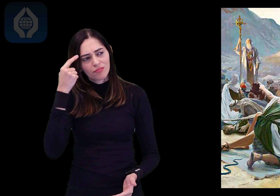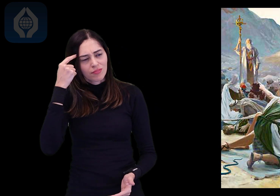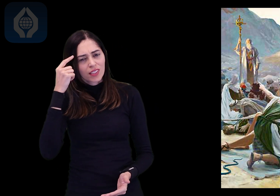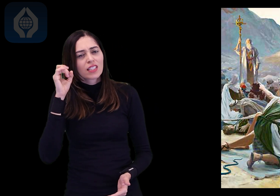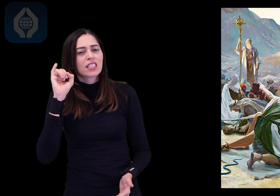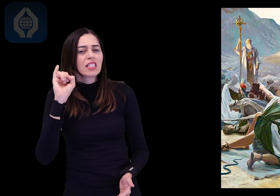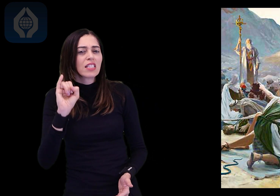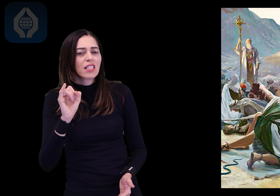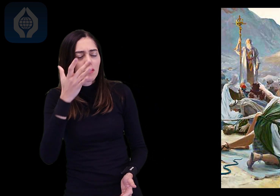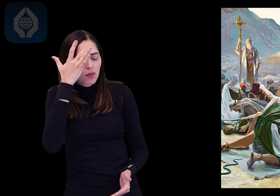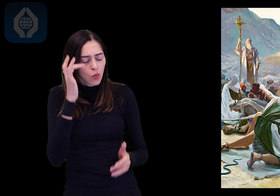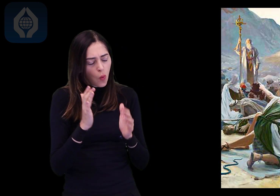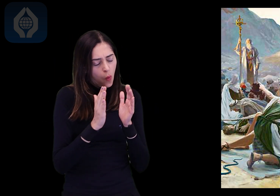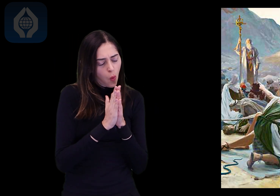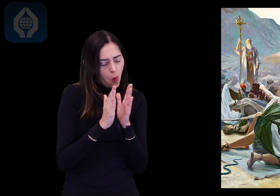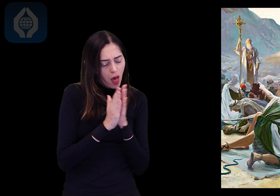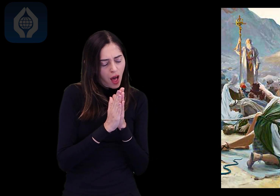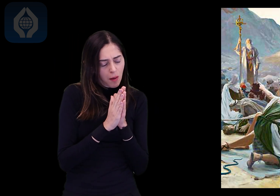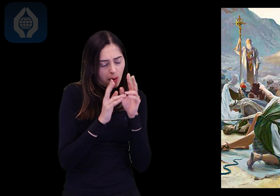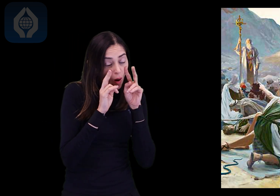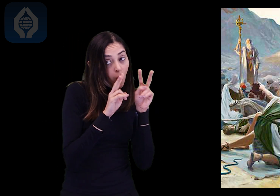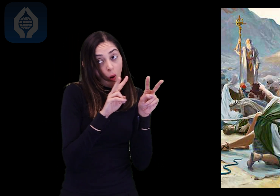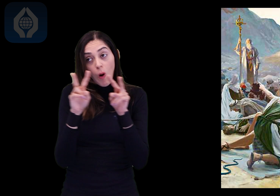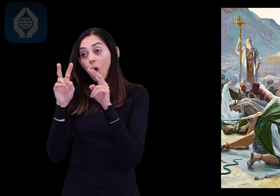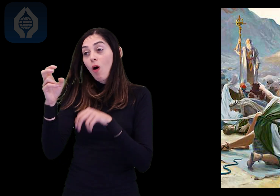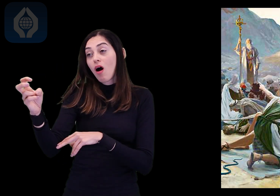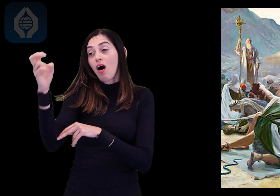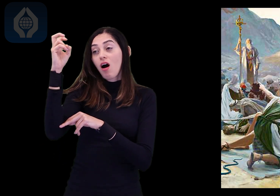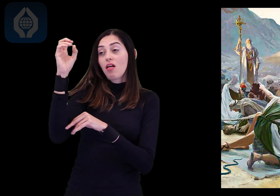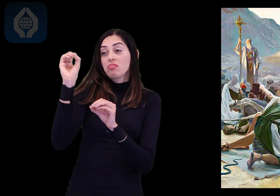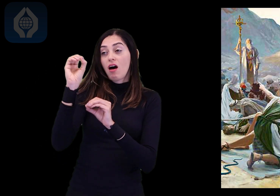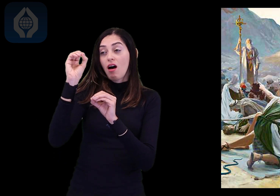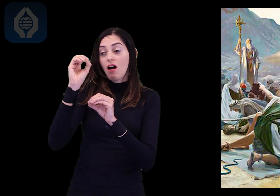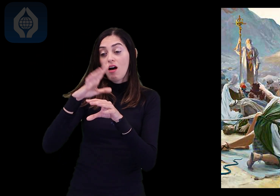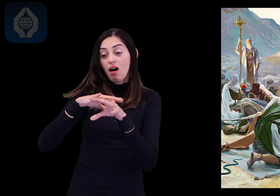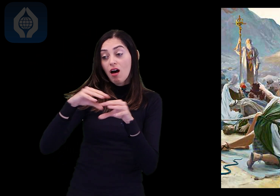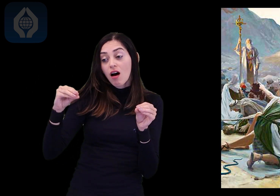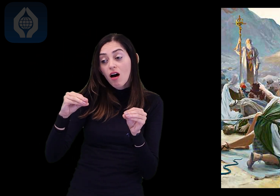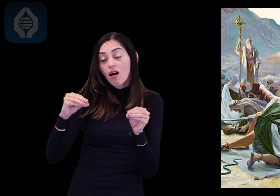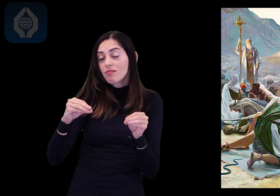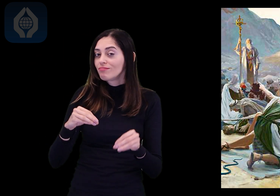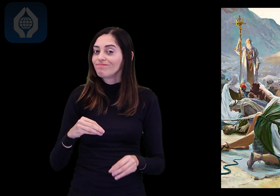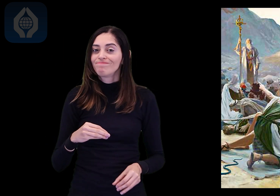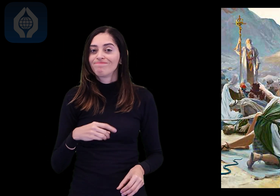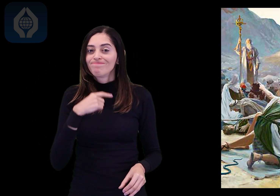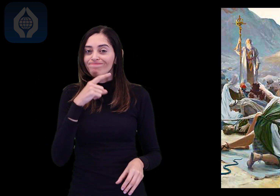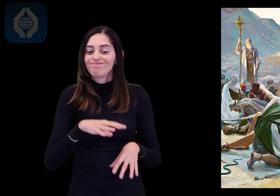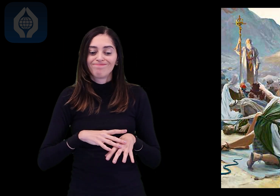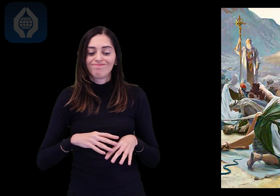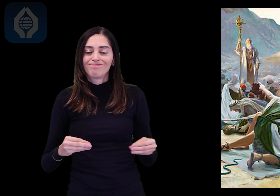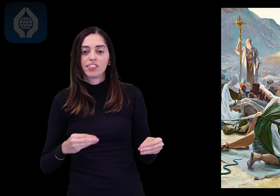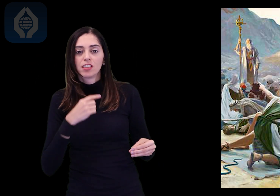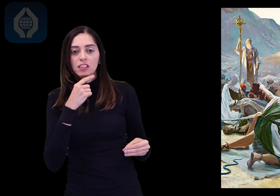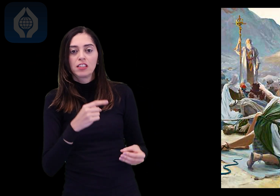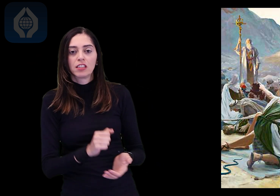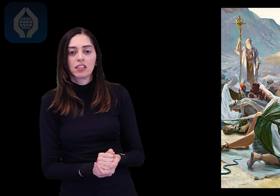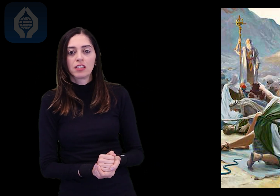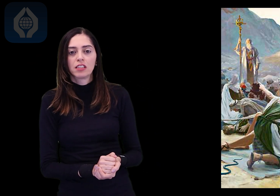Considere. Você acha que as pessoas teriam sido curadas se tivessem orado, mas não tivessem olhado para a serpente? Não. E se eles